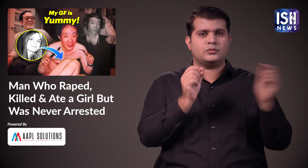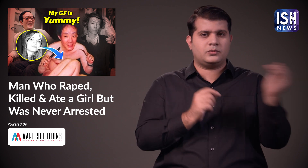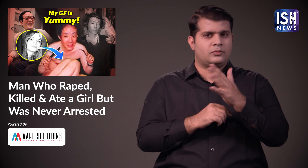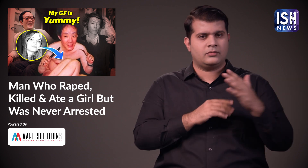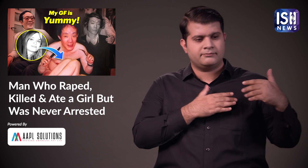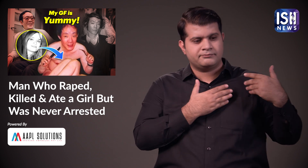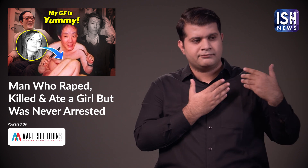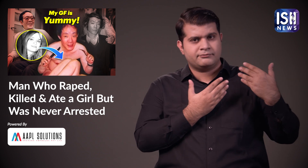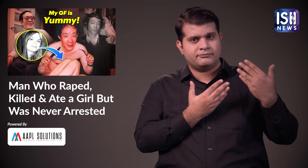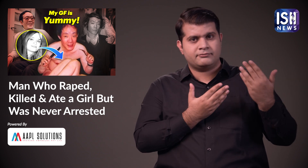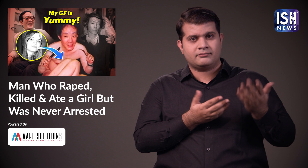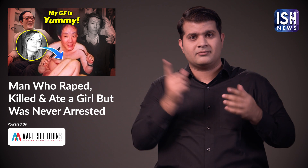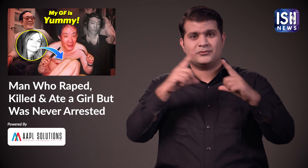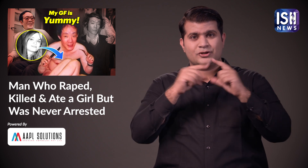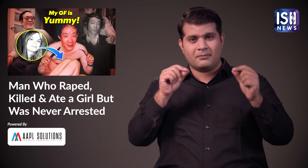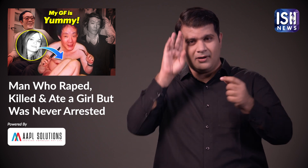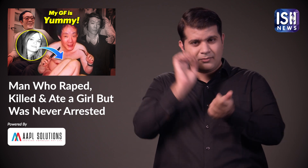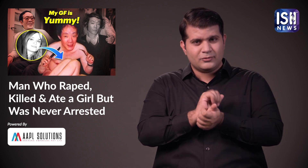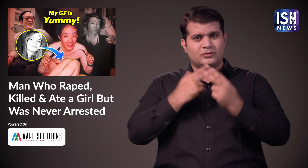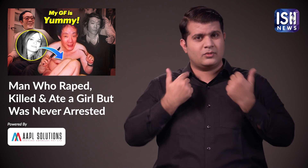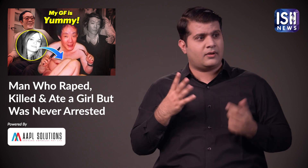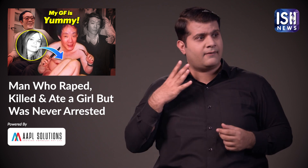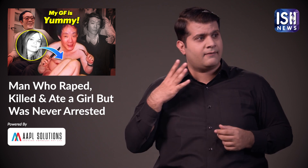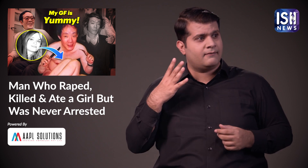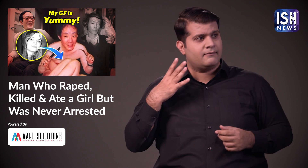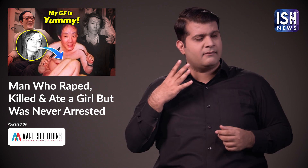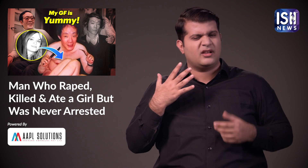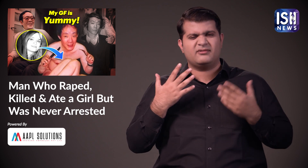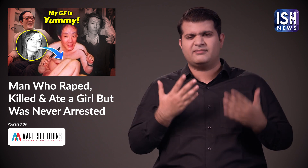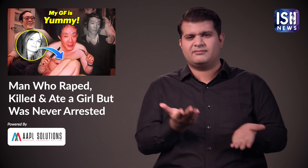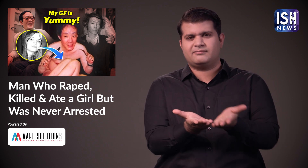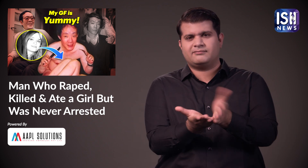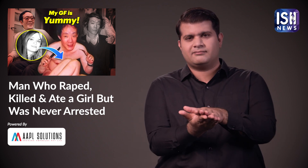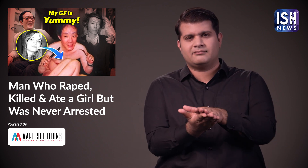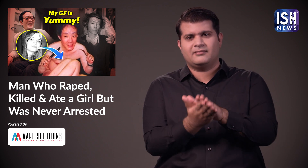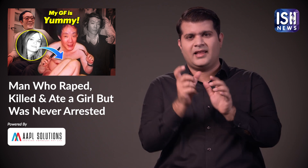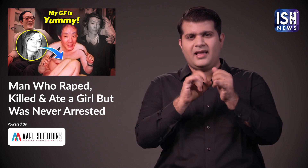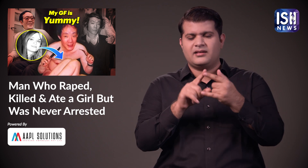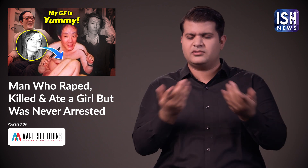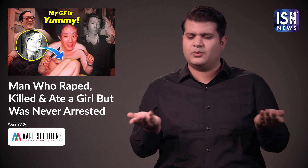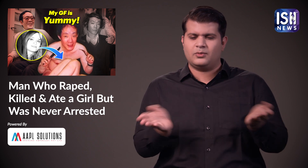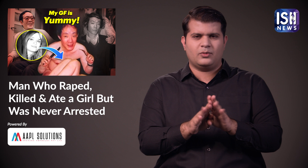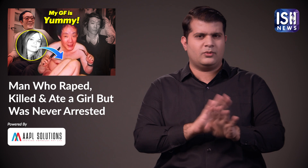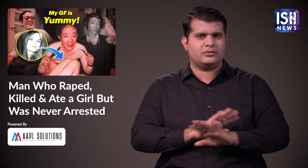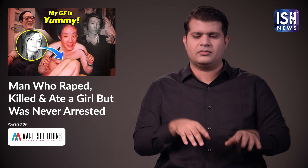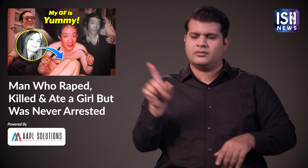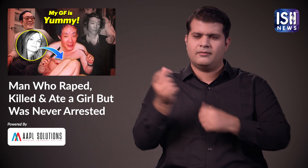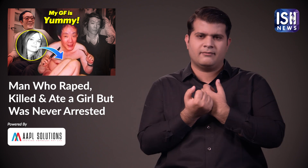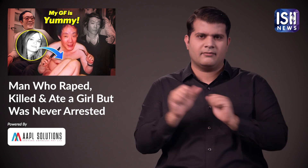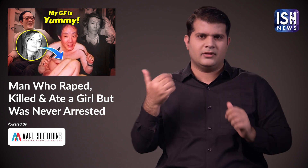क्योंकि जापानी अधिकारियों को उनके फ्रांसीसी समकक्षों ने मामले की फाइलें नहीं दी, इसलिए उन्होंने मामले को बंद कर दिया,